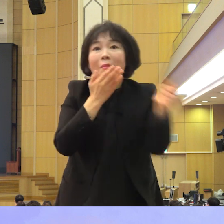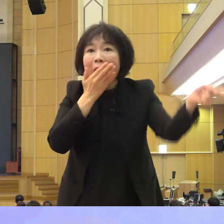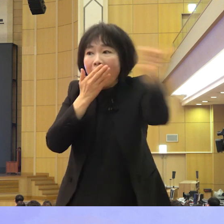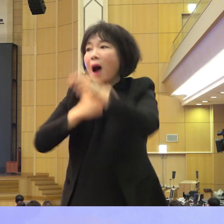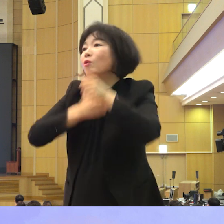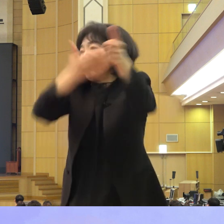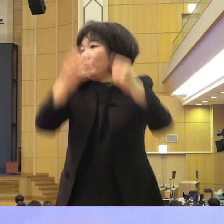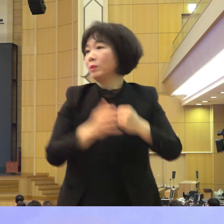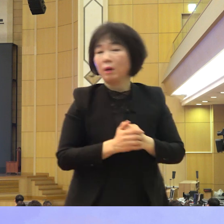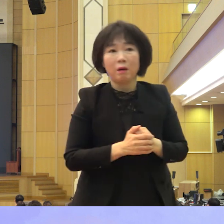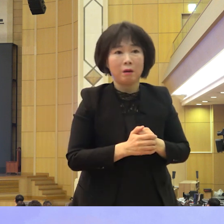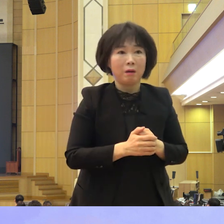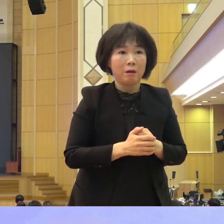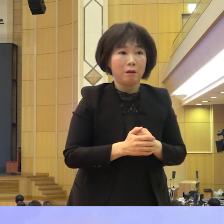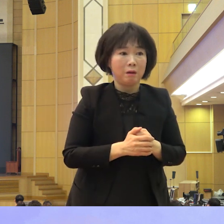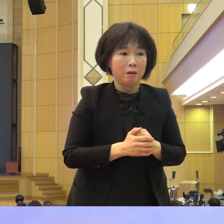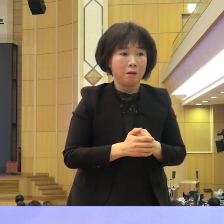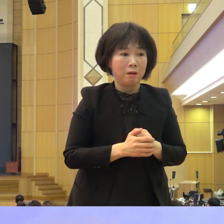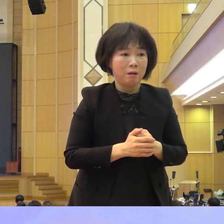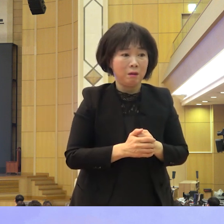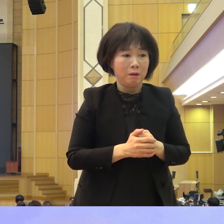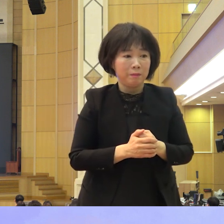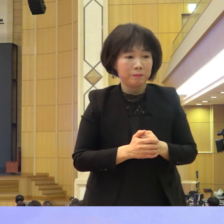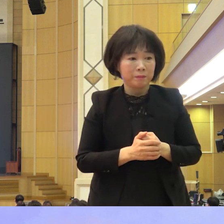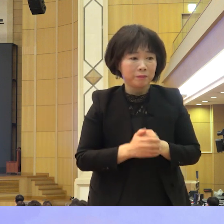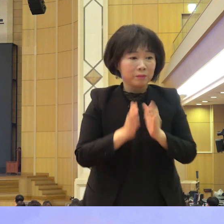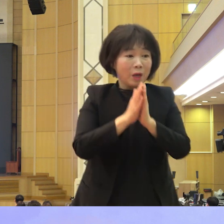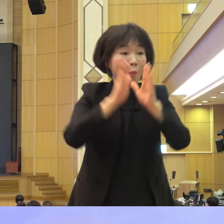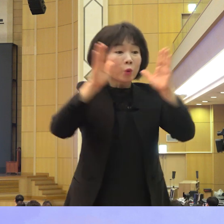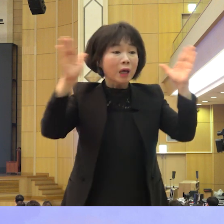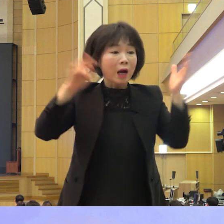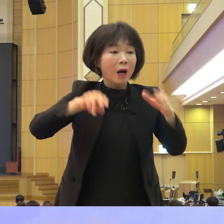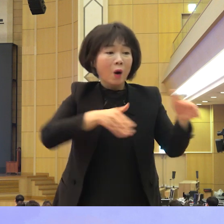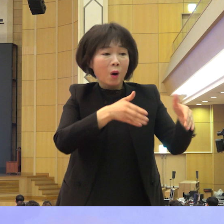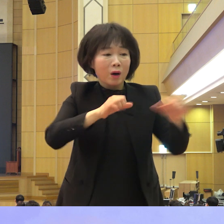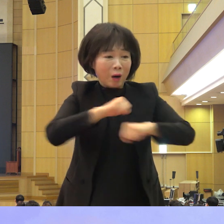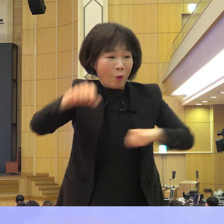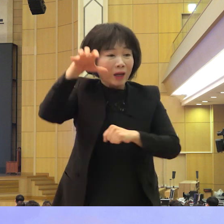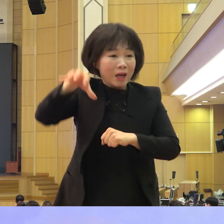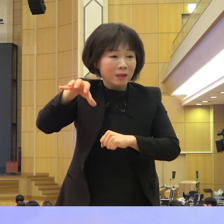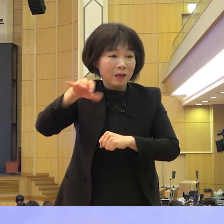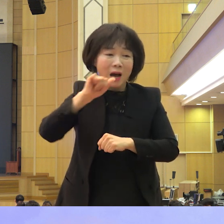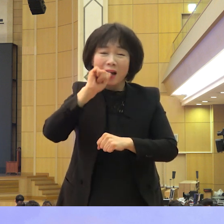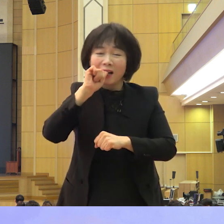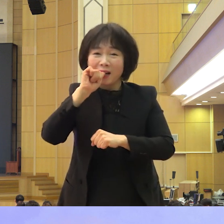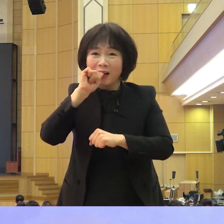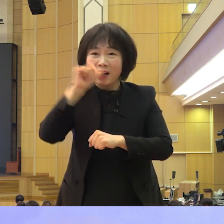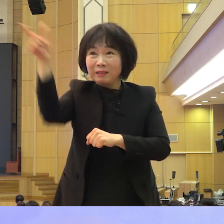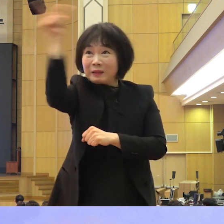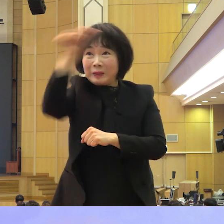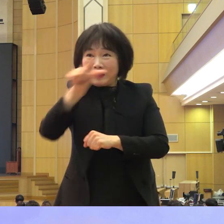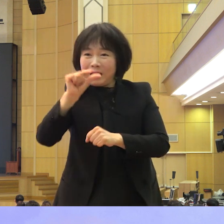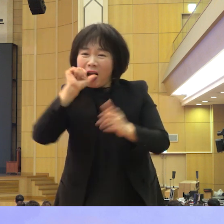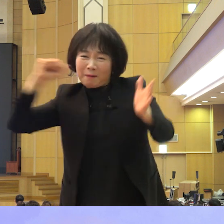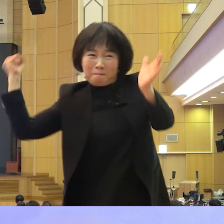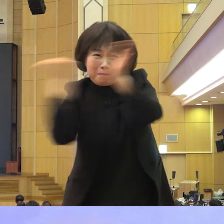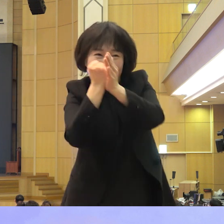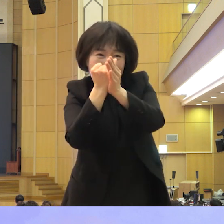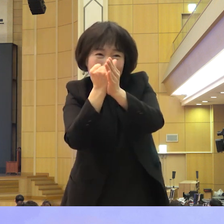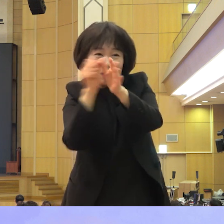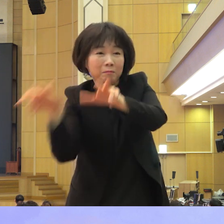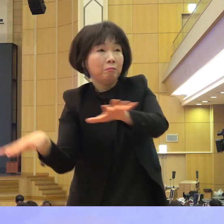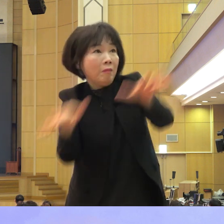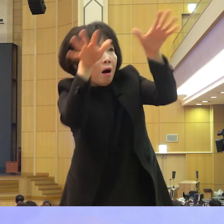지금. 그래서 모세가 광야에서 뱀을 든 것 같이 놋뱀을 못 박아서 장대를 세워놓고